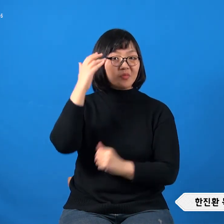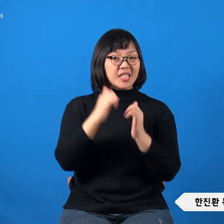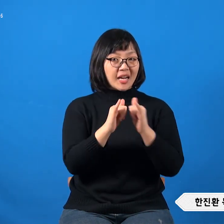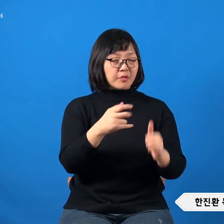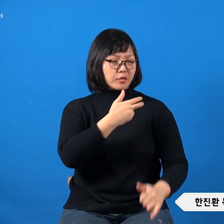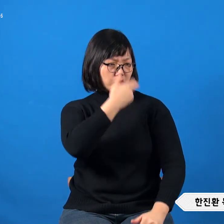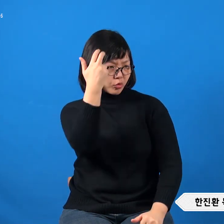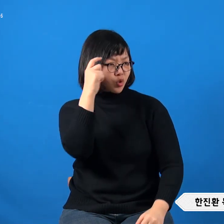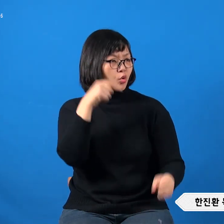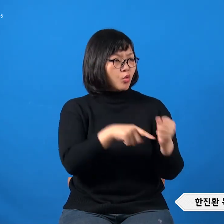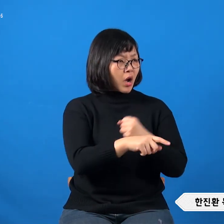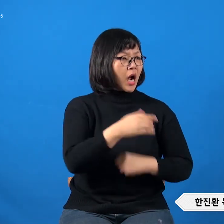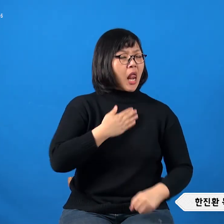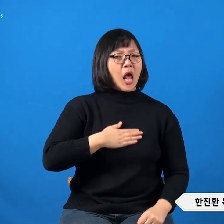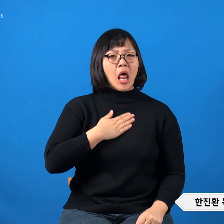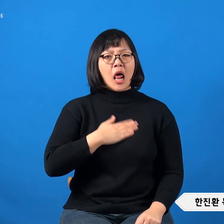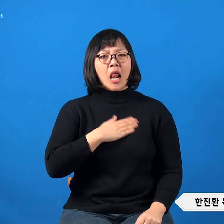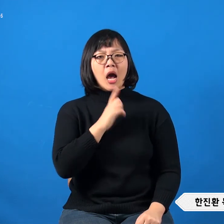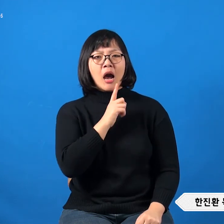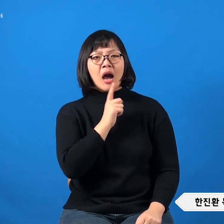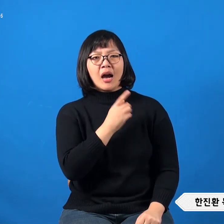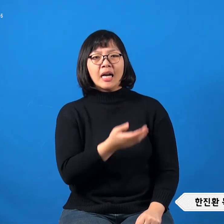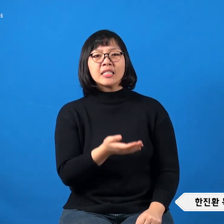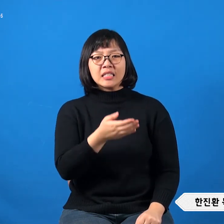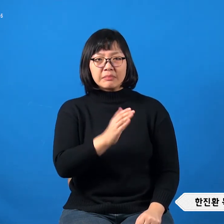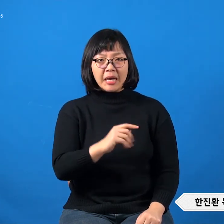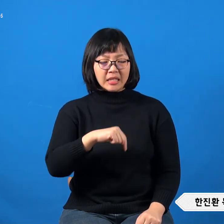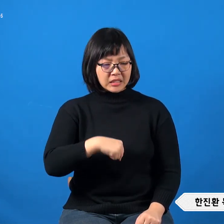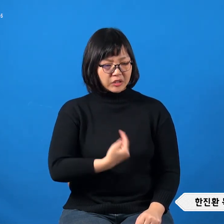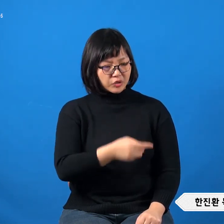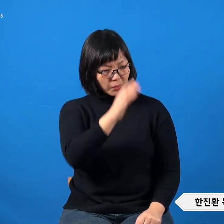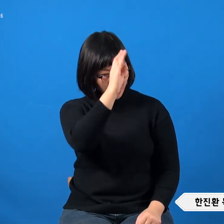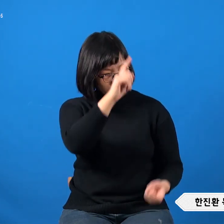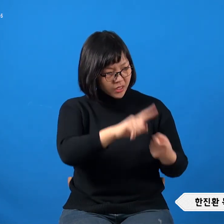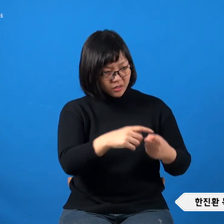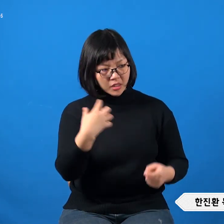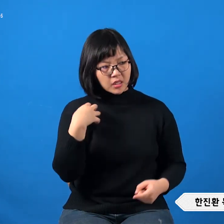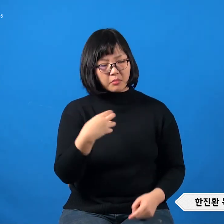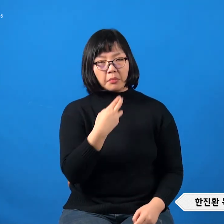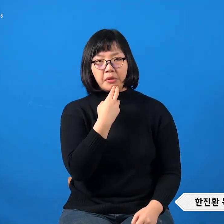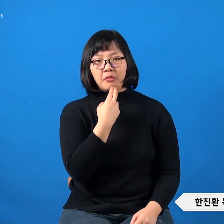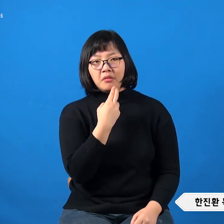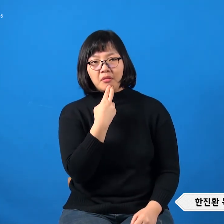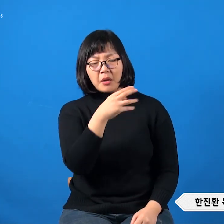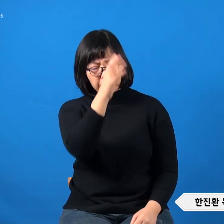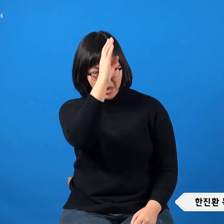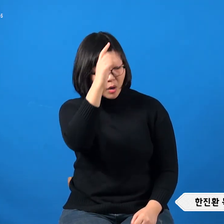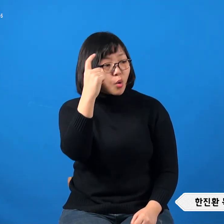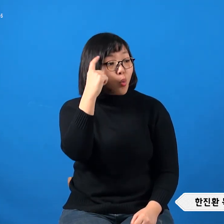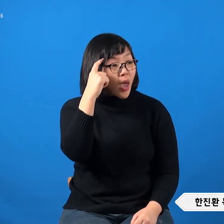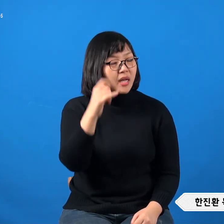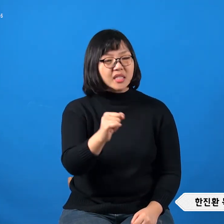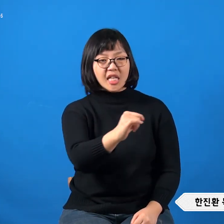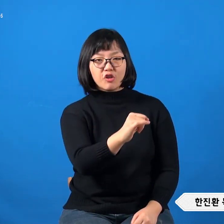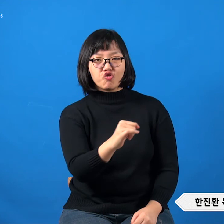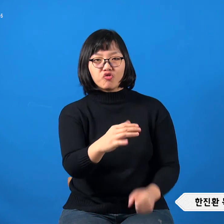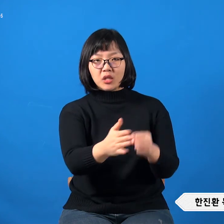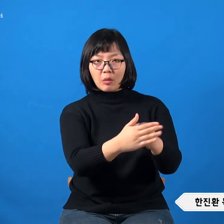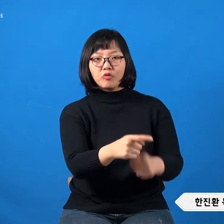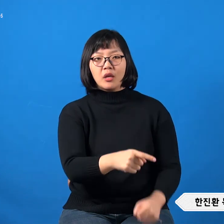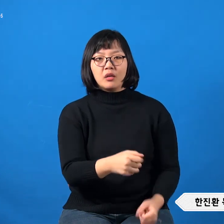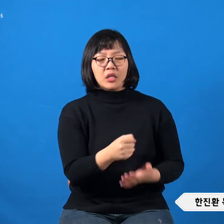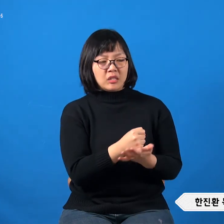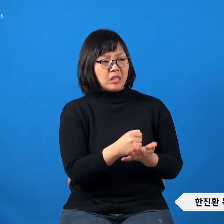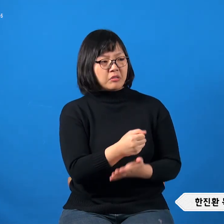현대인들은 인간의 질병에 대해서 스스로 책임을 지려고 하지 않는다. 질병은 세균 탓이며